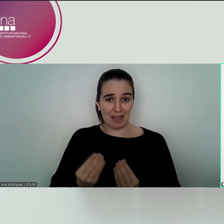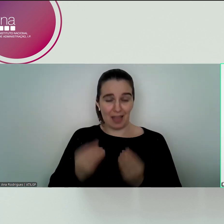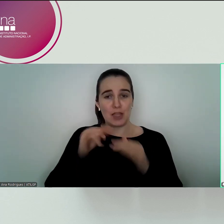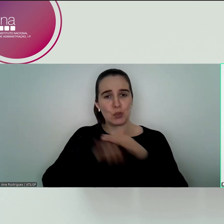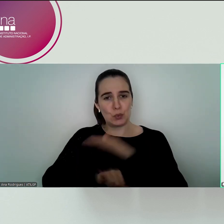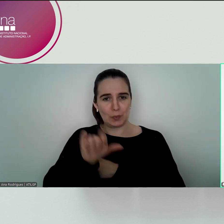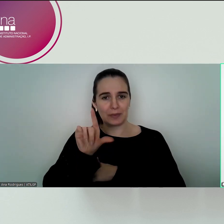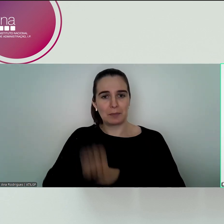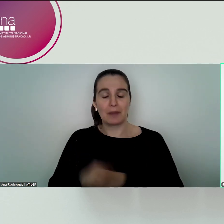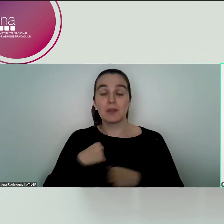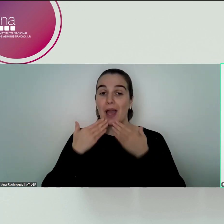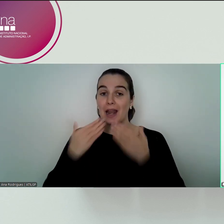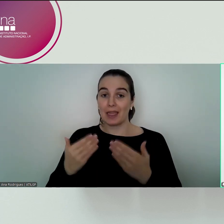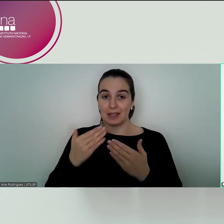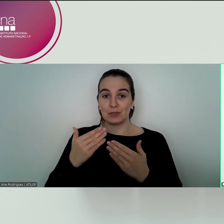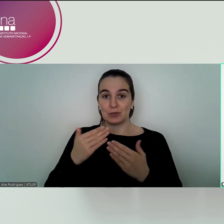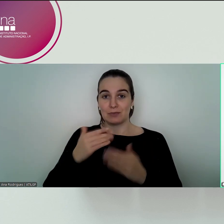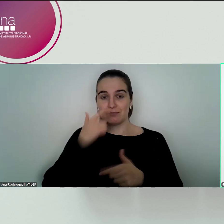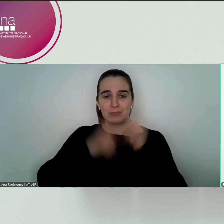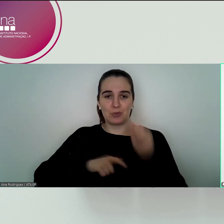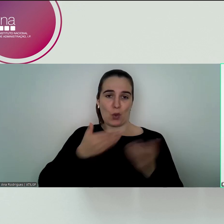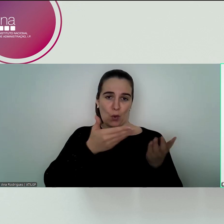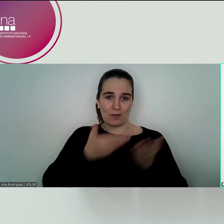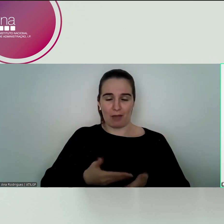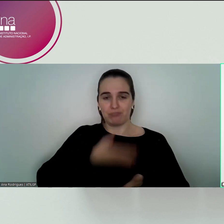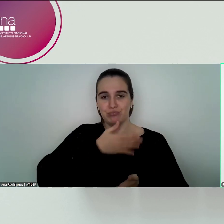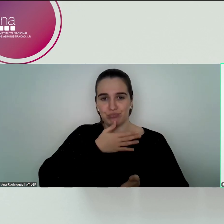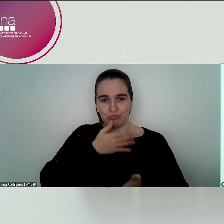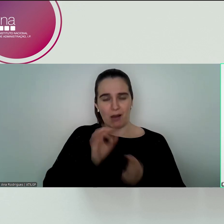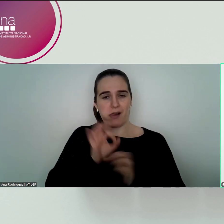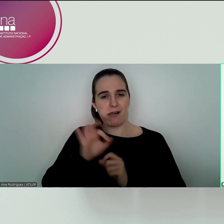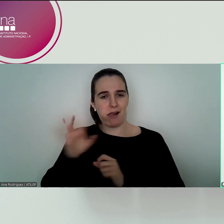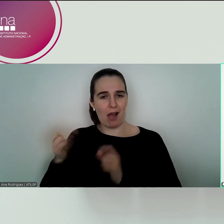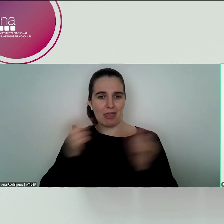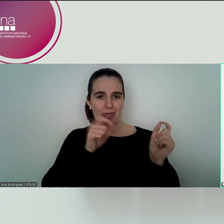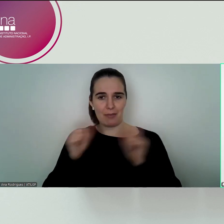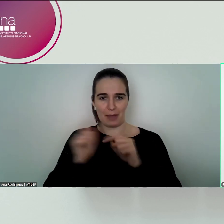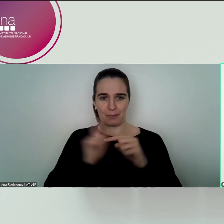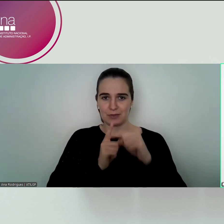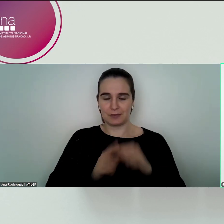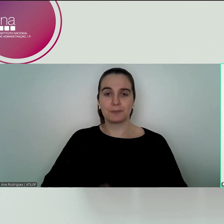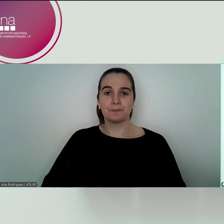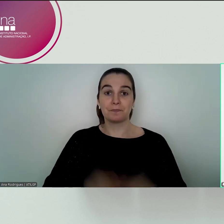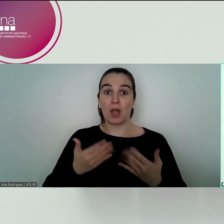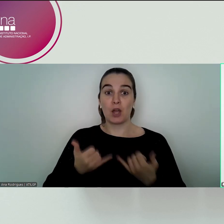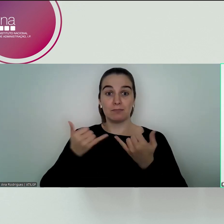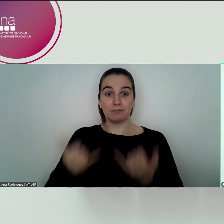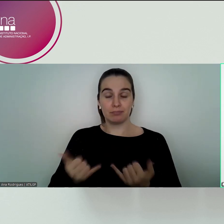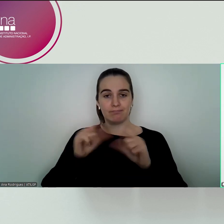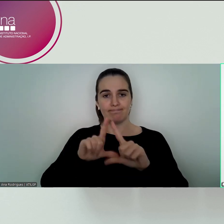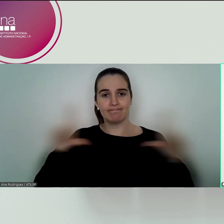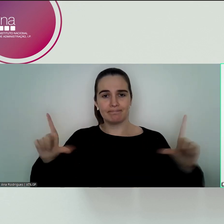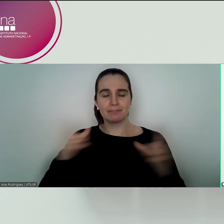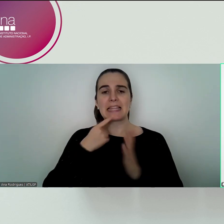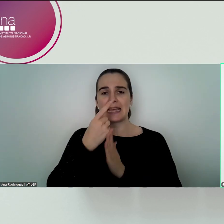YouTube. Agradecemos também aos nossos distintos convidados pela partilha e contributo para este debate. Vamos agora partilhar no ecrã o inquérito